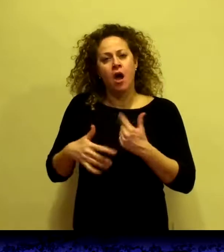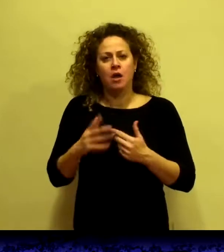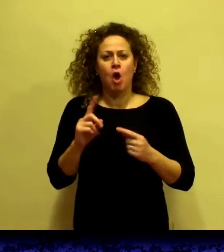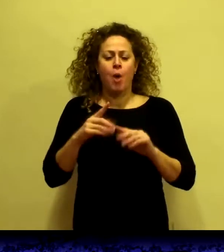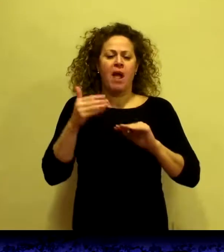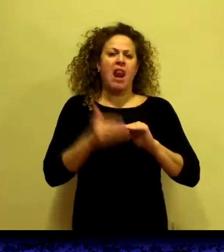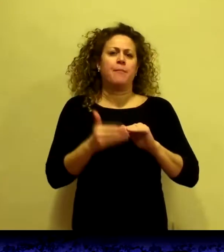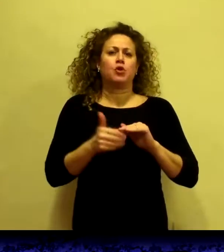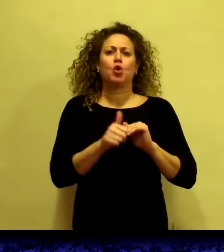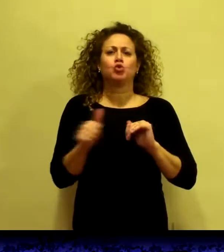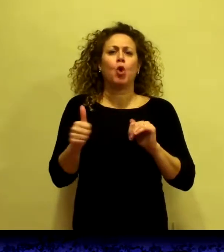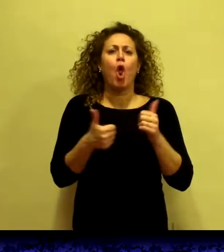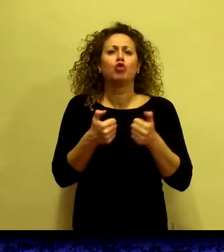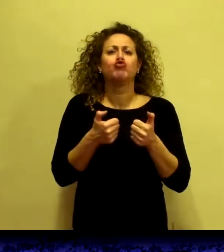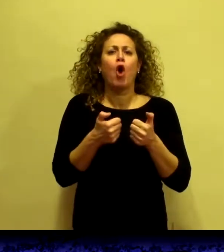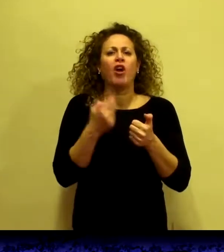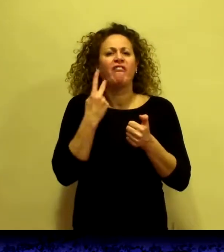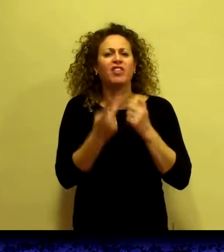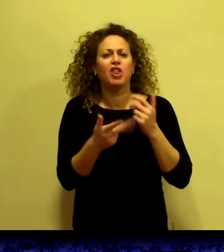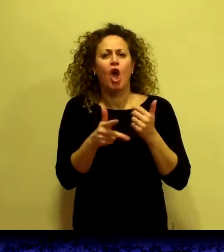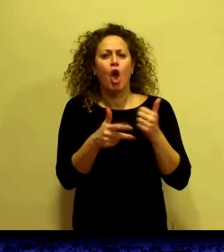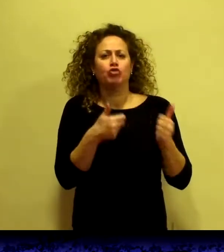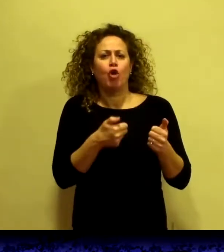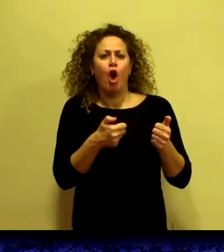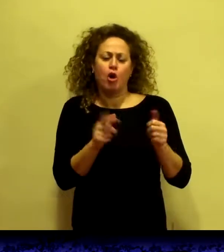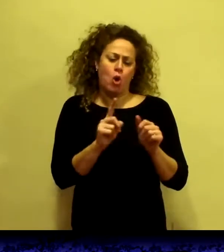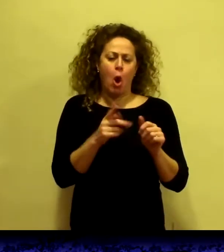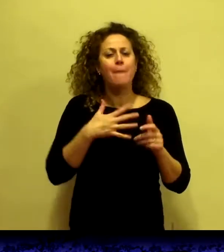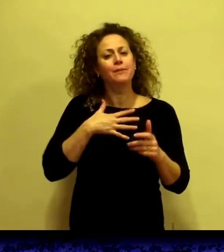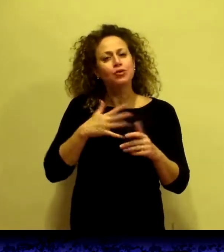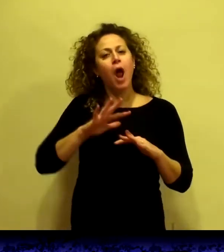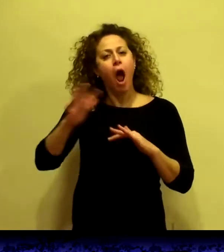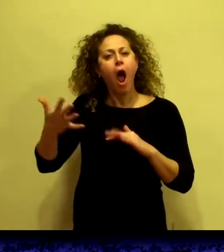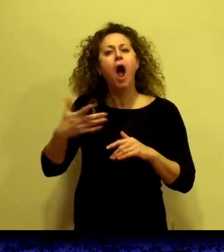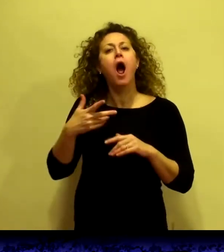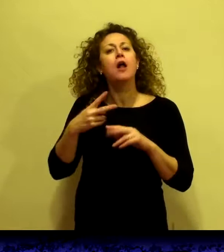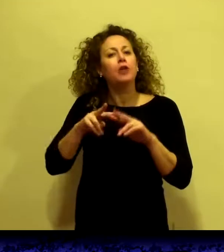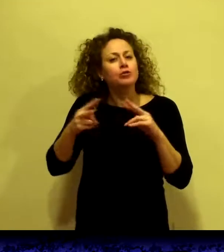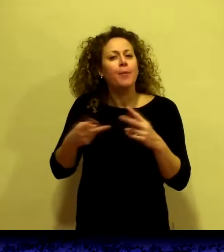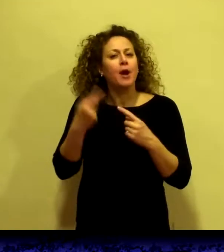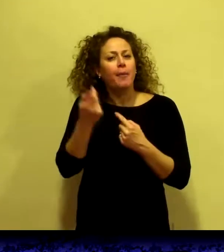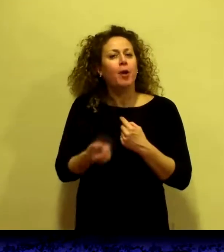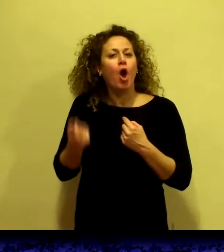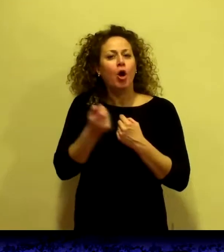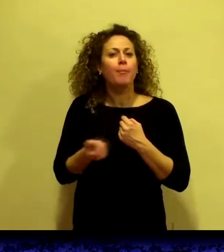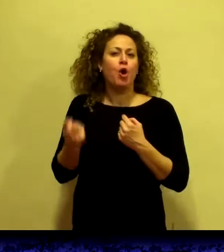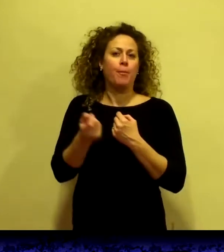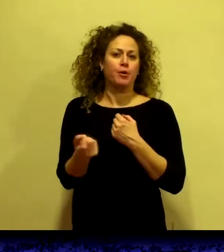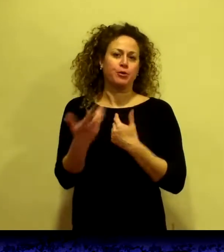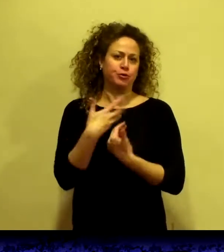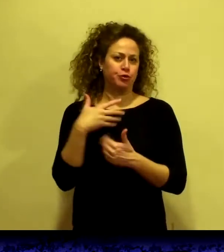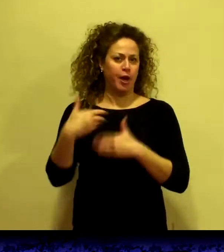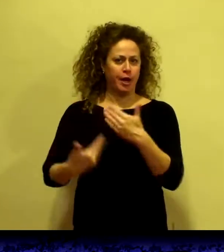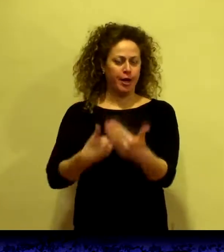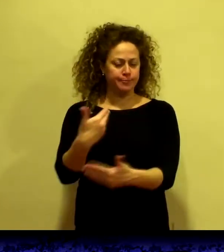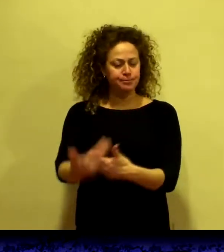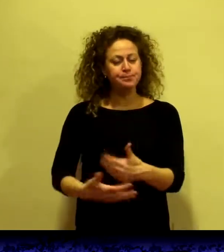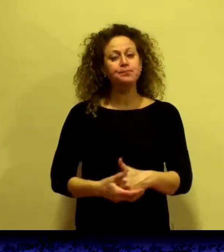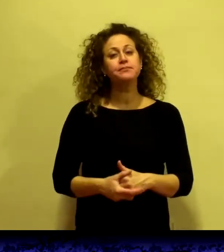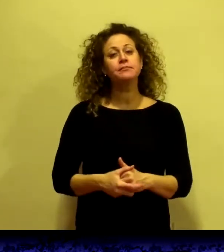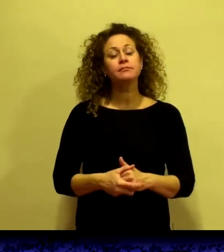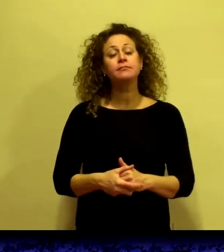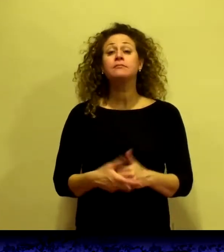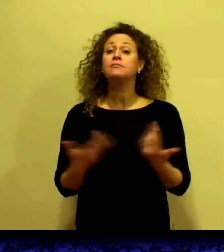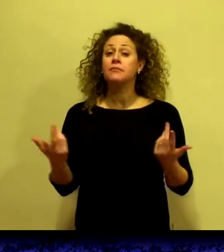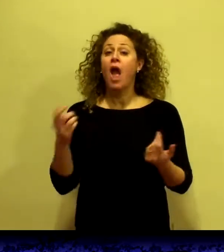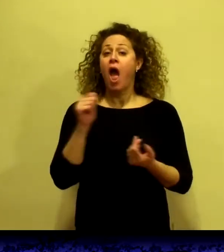limitato a chi già è appassionato di queste cose, magari qualcuno le scoprirà nel tempo. Che poi in tempi di